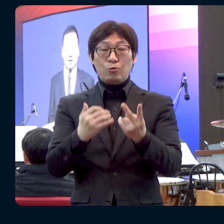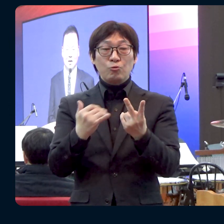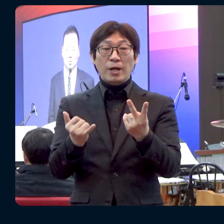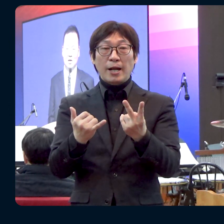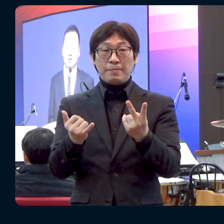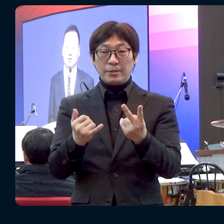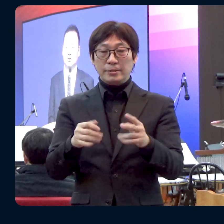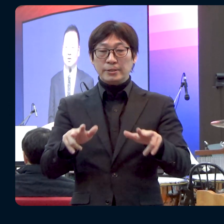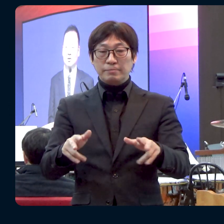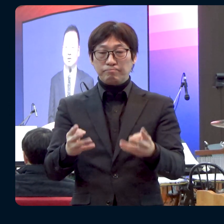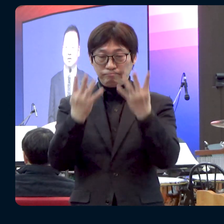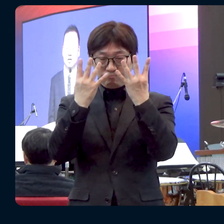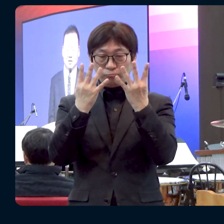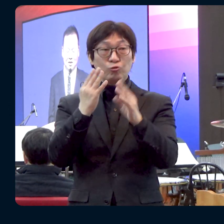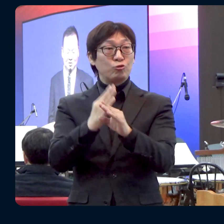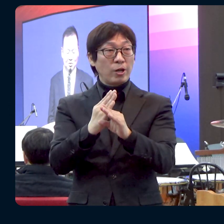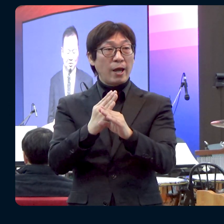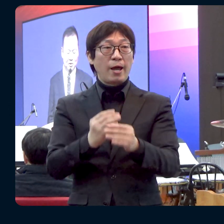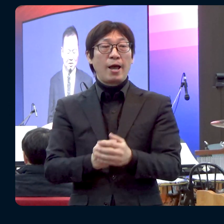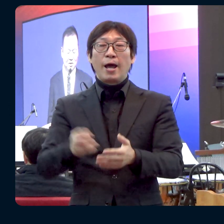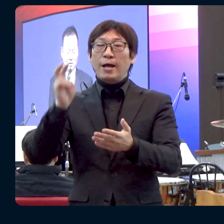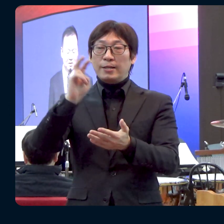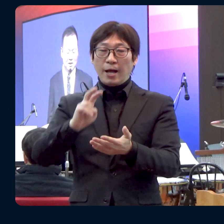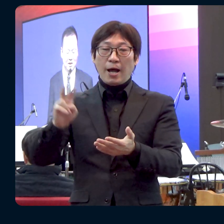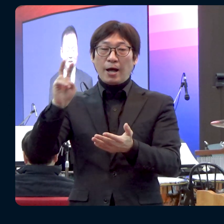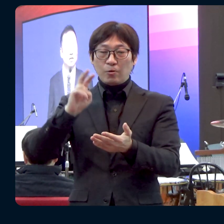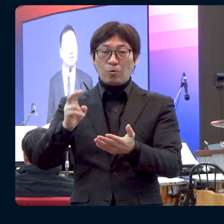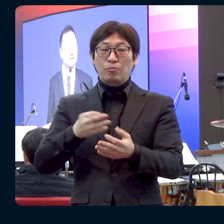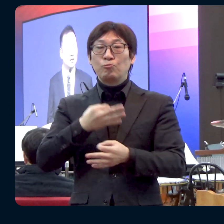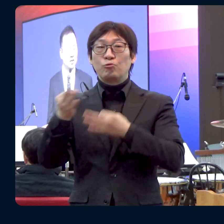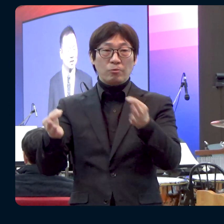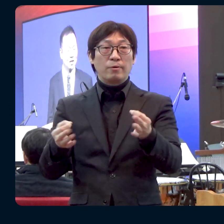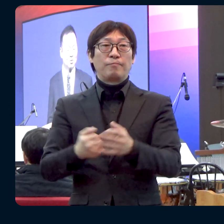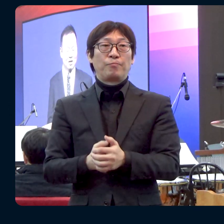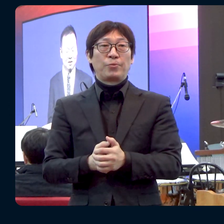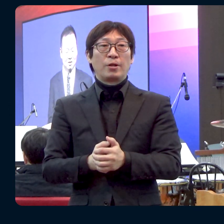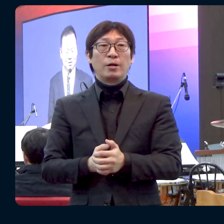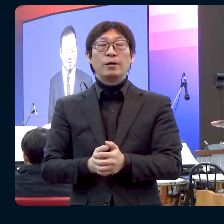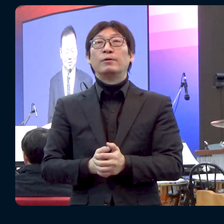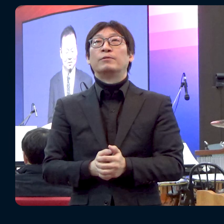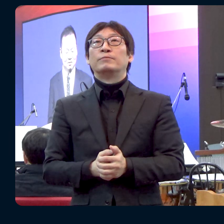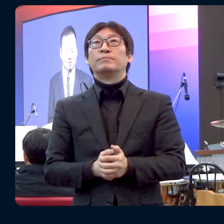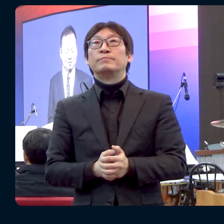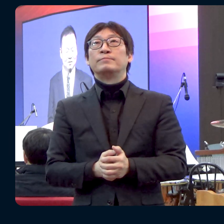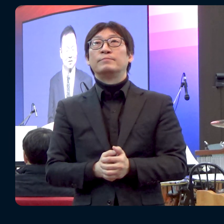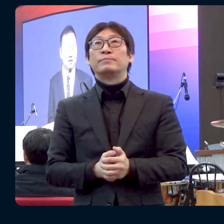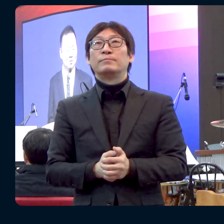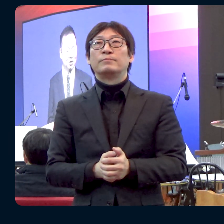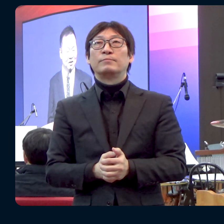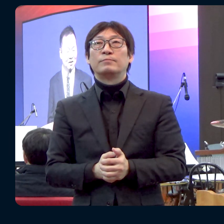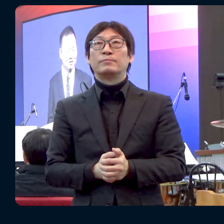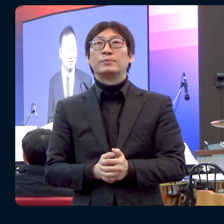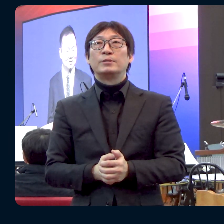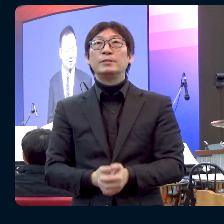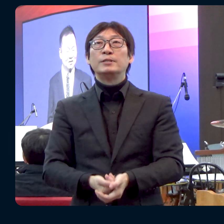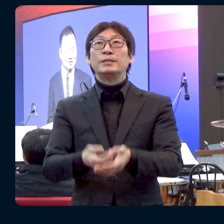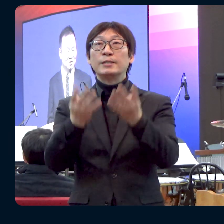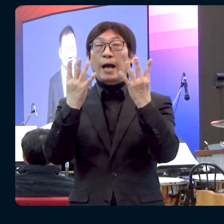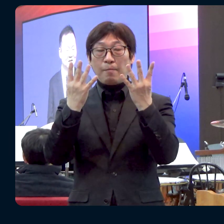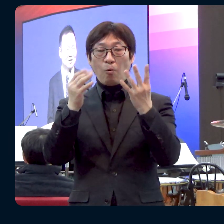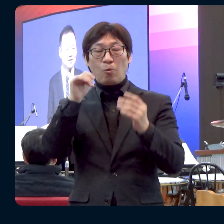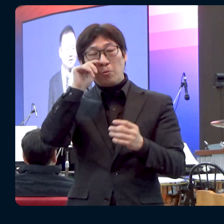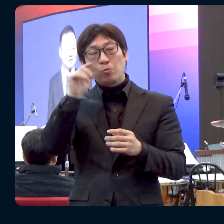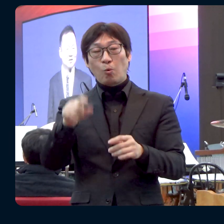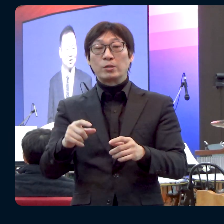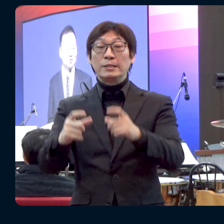이 두 사람이 감옥 안에서 이 찬송 소리를 듣는 이 감옥 안에서 그 감옥에